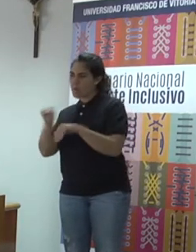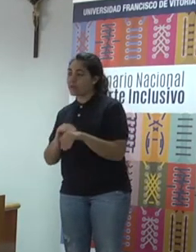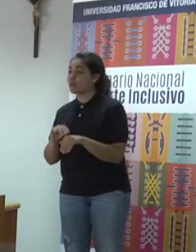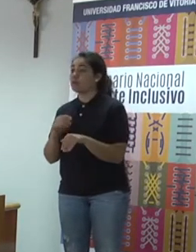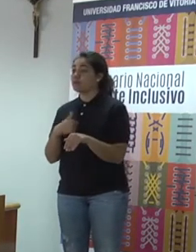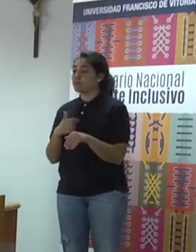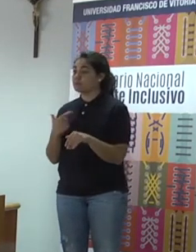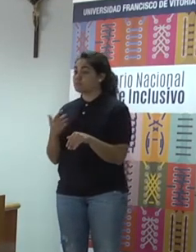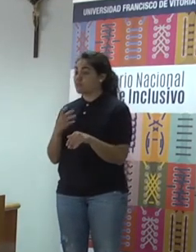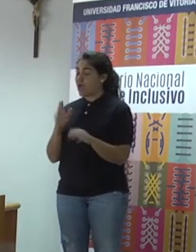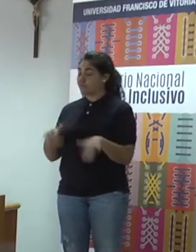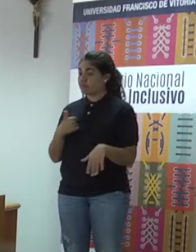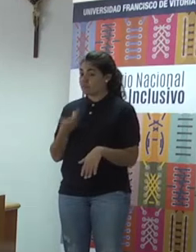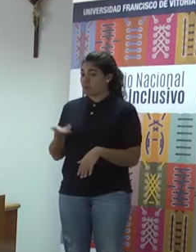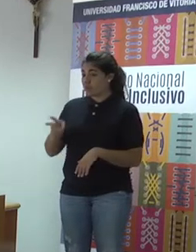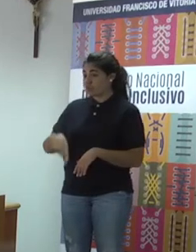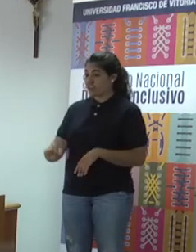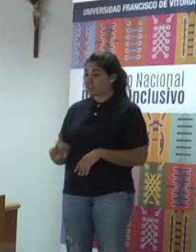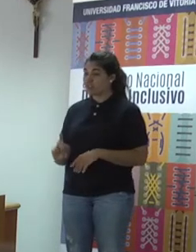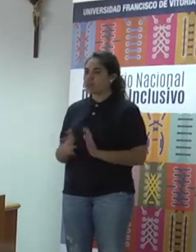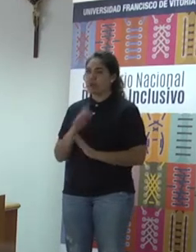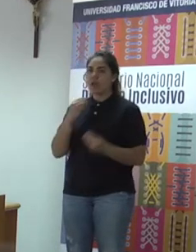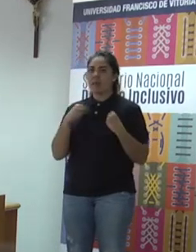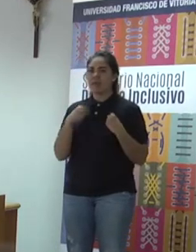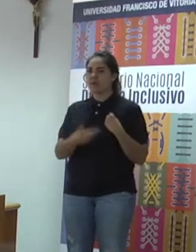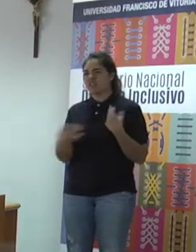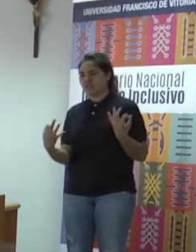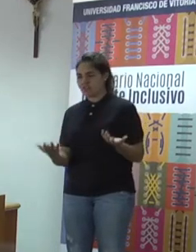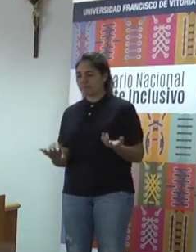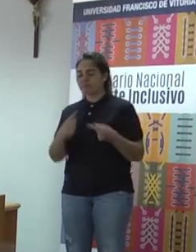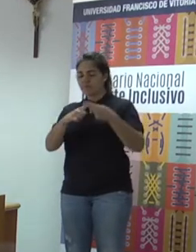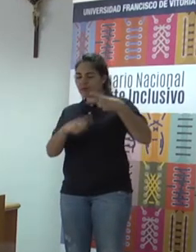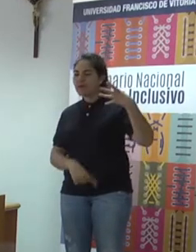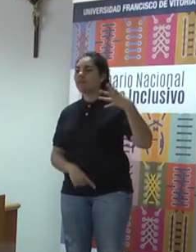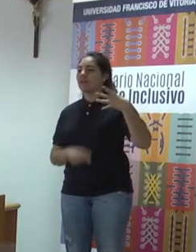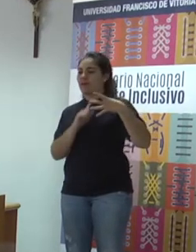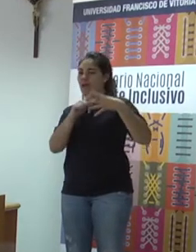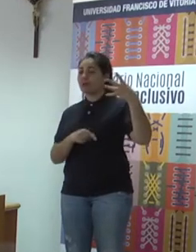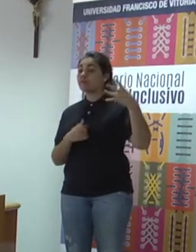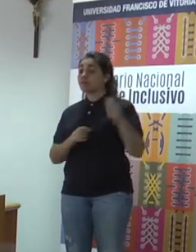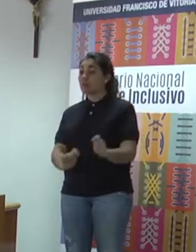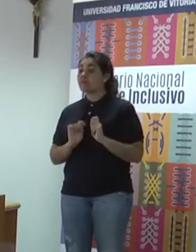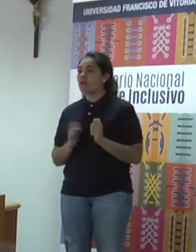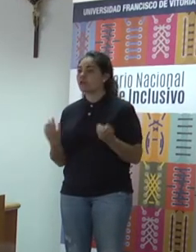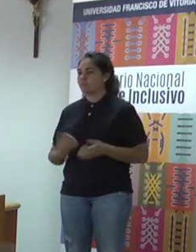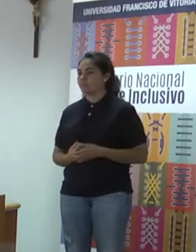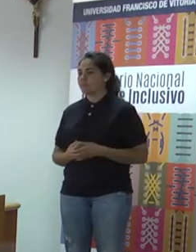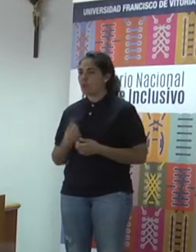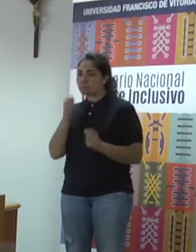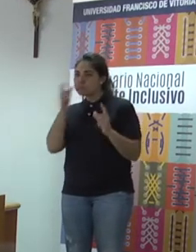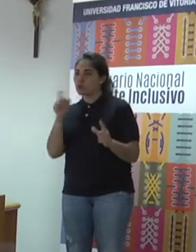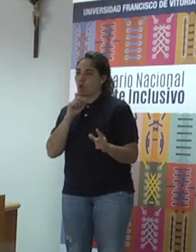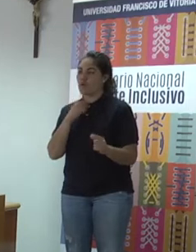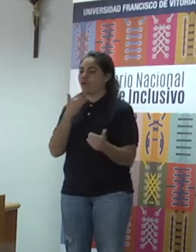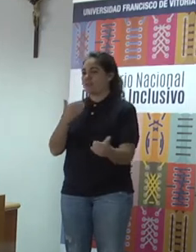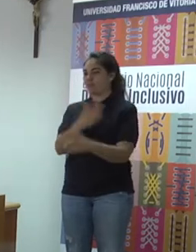cuenta de cuáles son las cosas importantes de la vida, ¿no? Y yo creo que eso me lo ha dado el hecho de tener una discapacidad y no lo